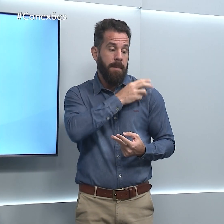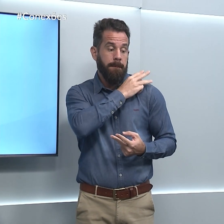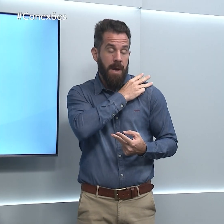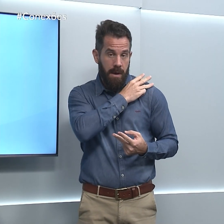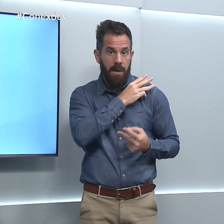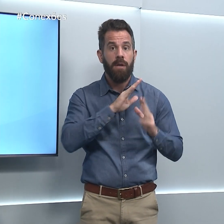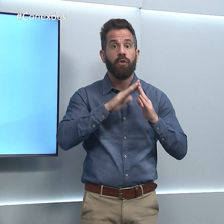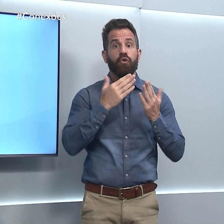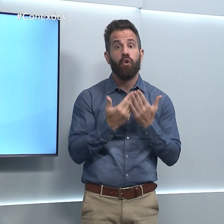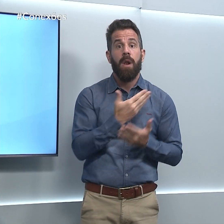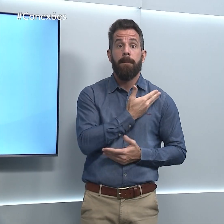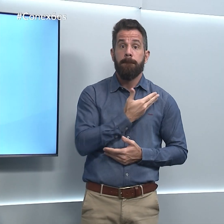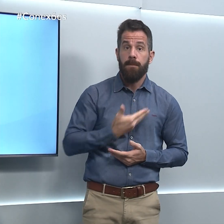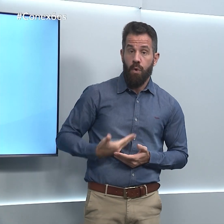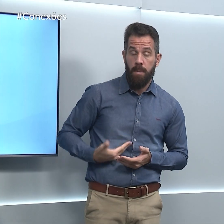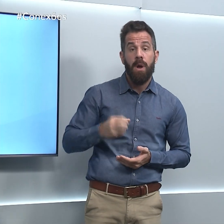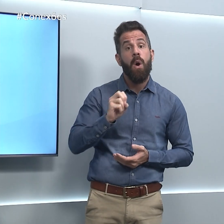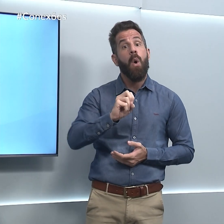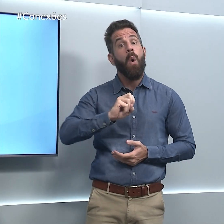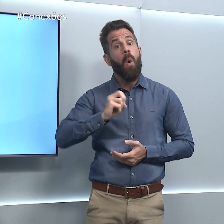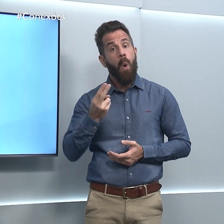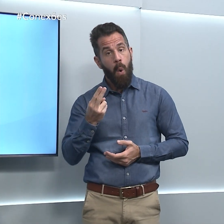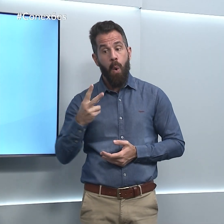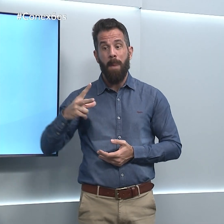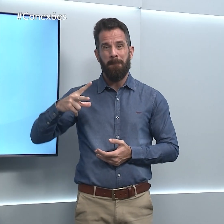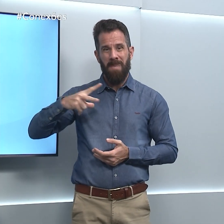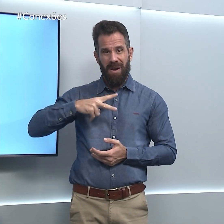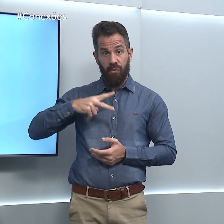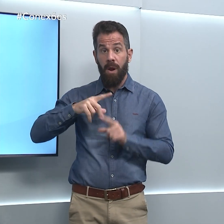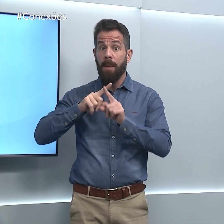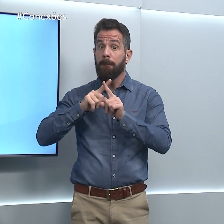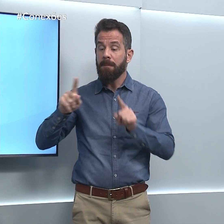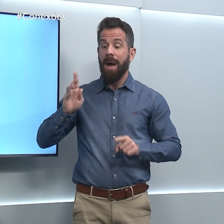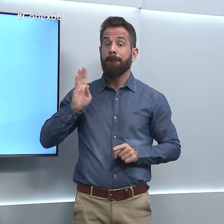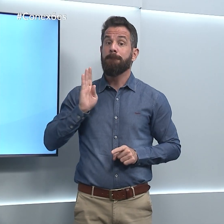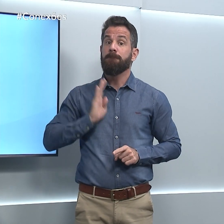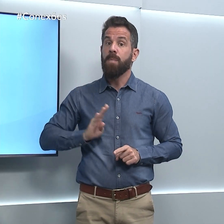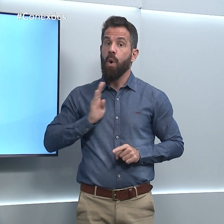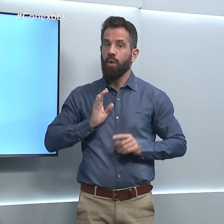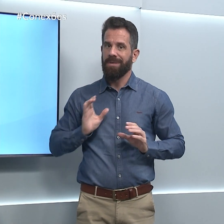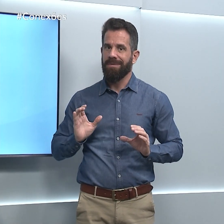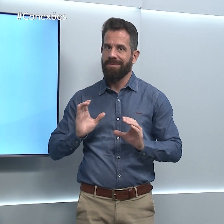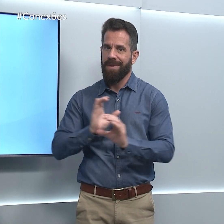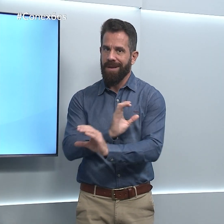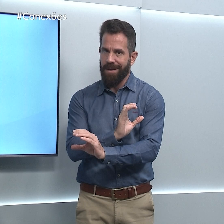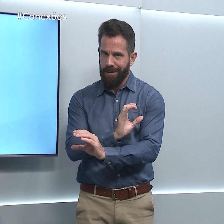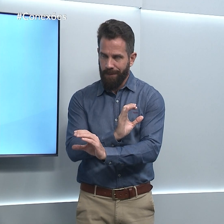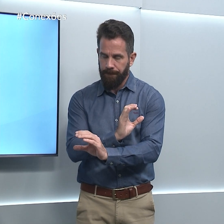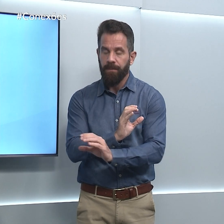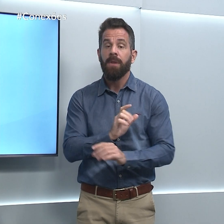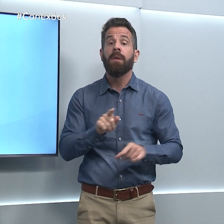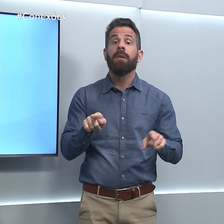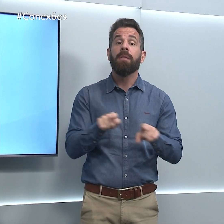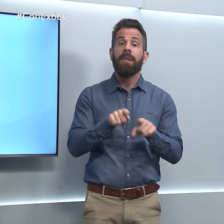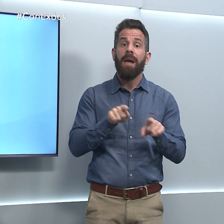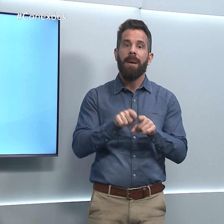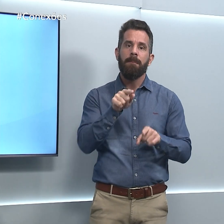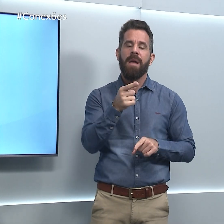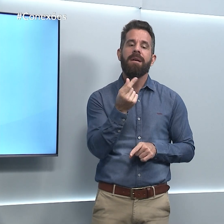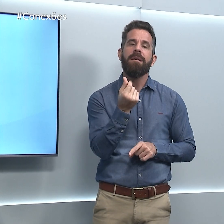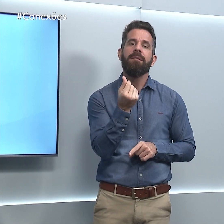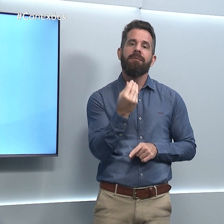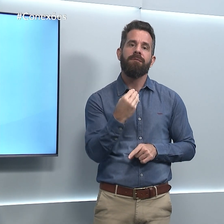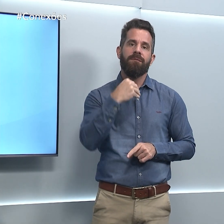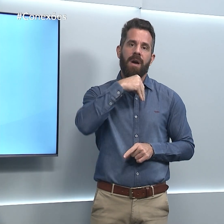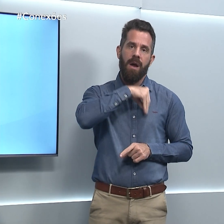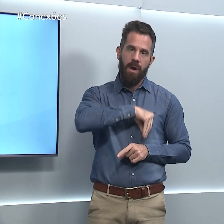como bolsista integral em escola privada. Além disso, é necessário possuir renda igual ou inferior